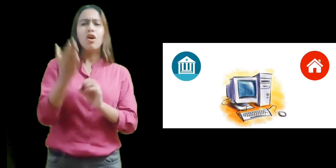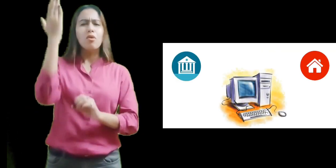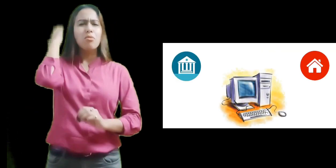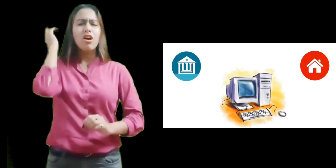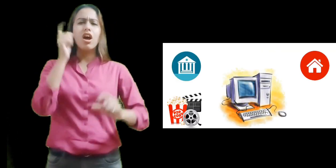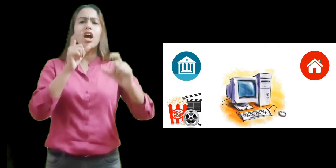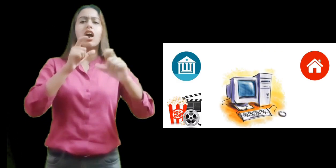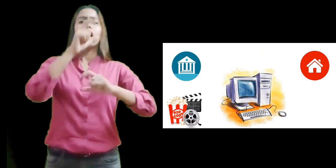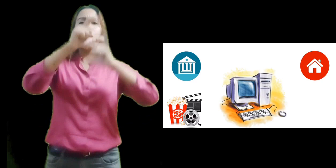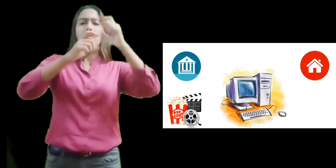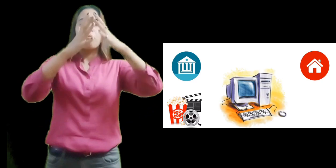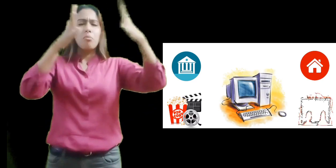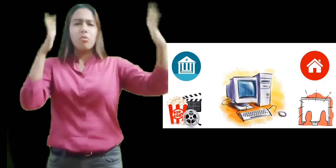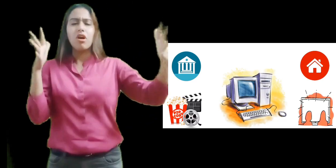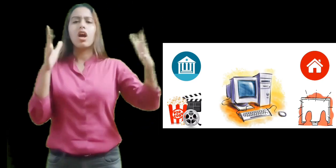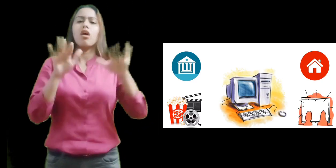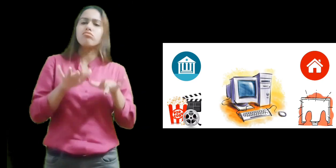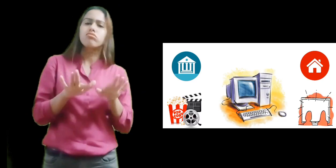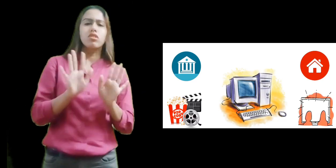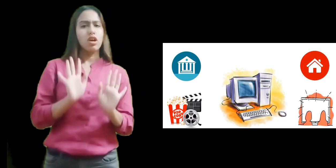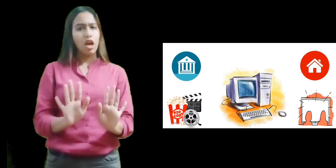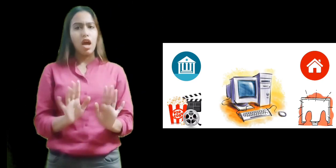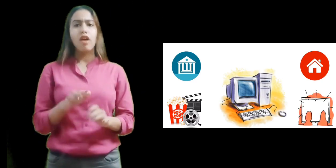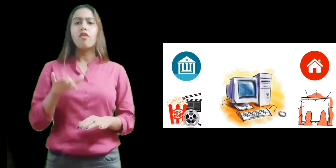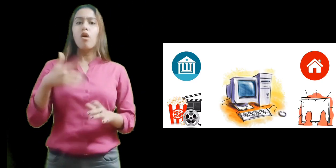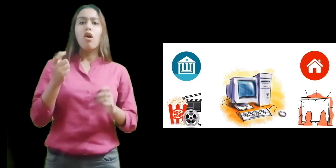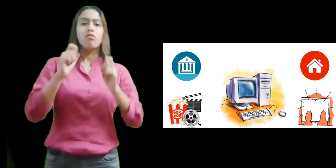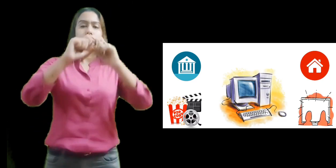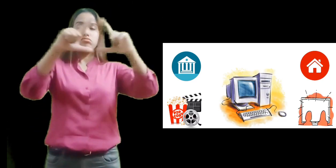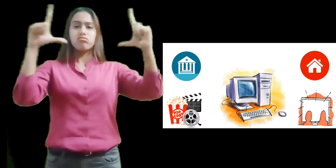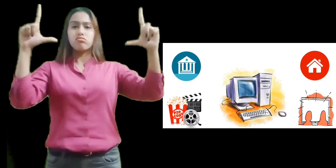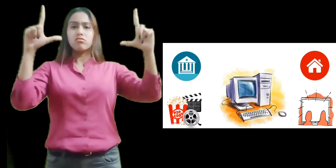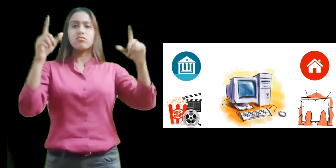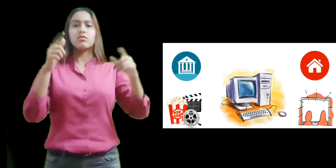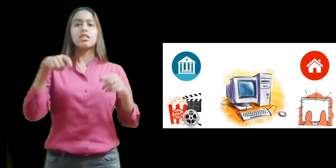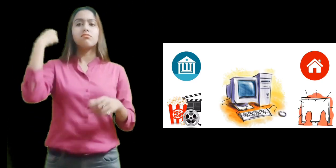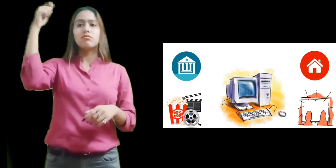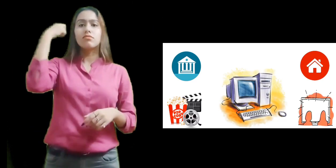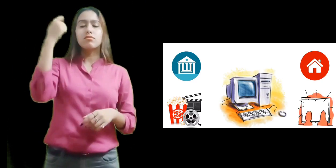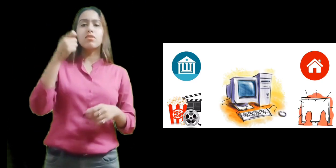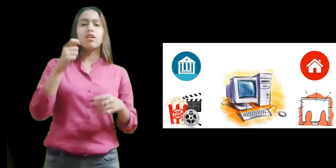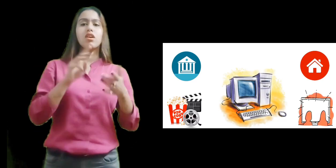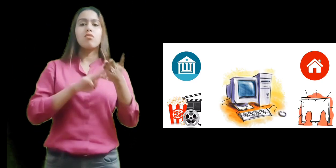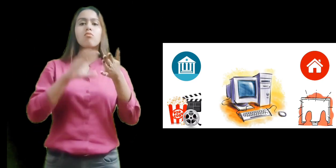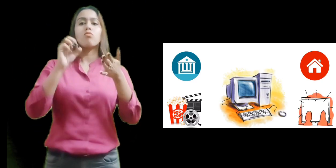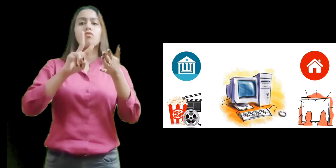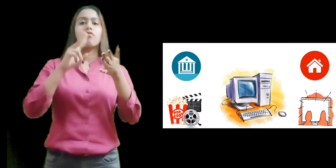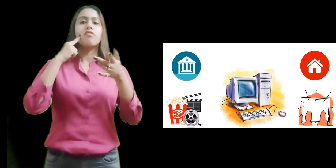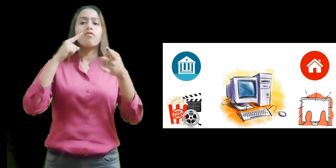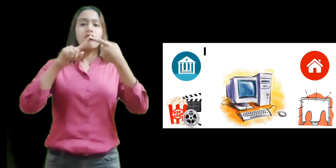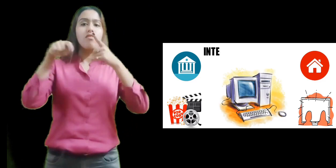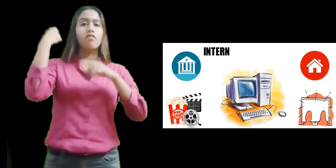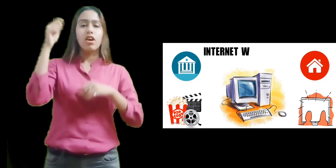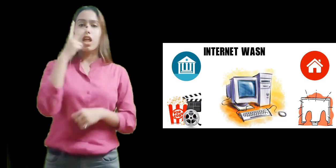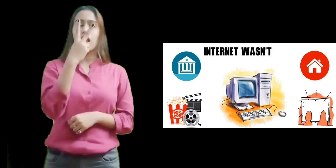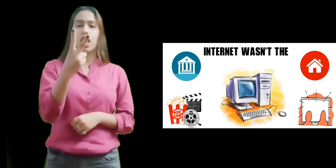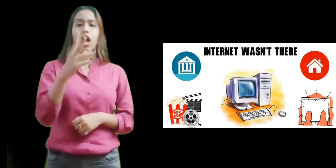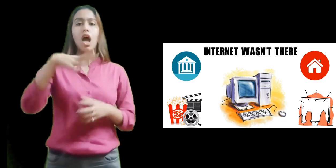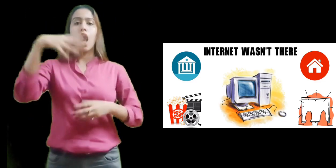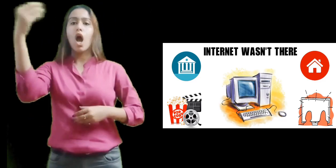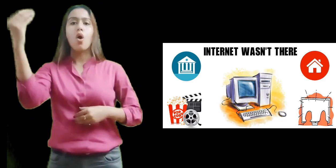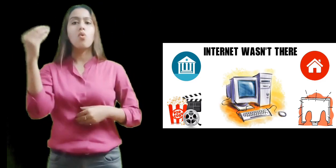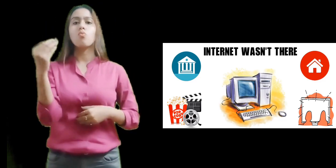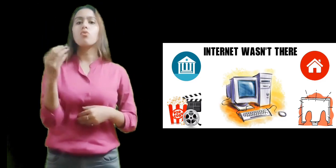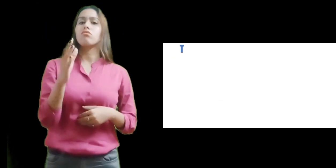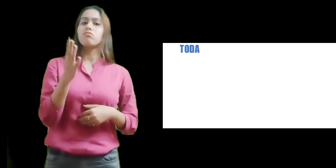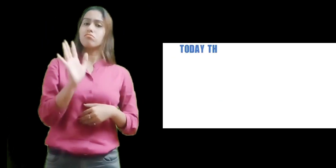थे, घर में नहीं, जब मूवीज बस थिएटर में ही देखी जा सकती थी और एंटरटेनमेंट के लिए बाहर ही जाना पड़ता था। मतलब जब इंटरनेट नहीं